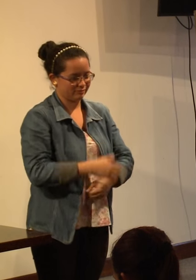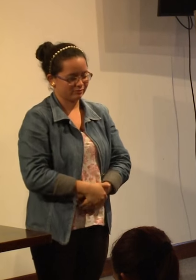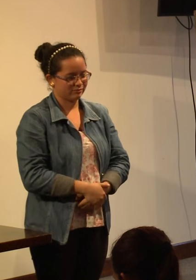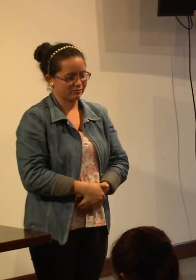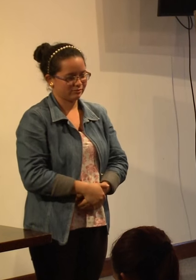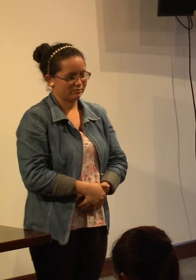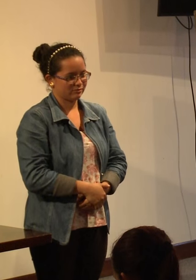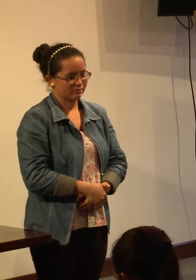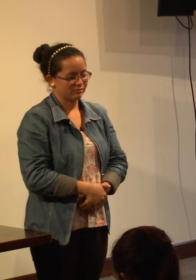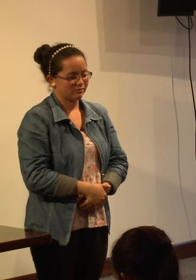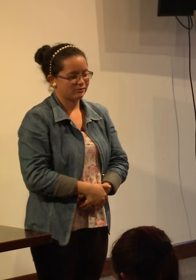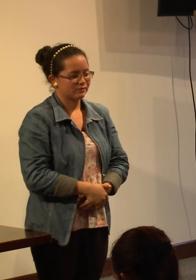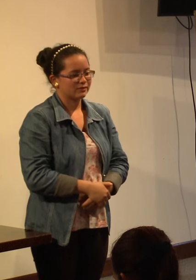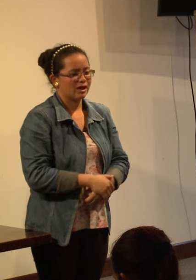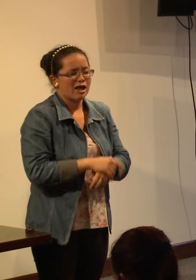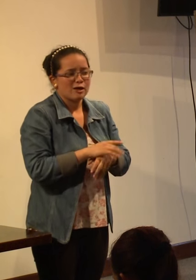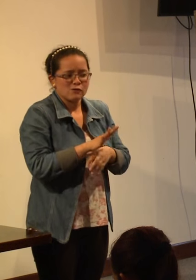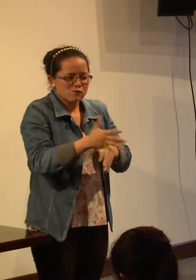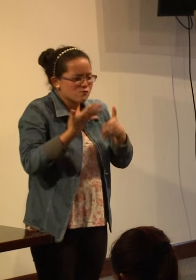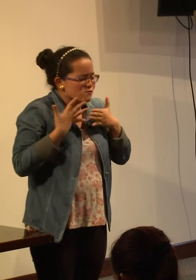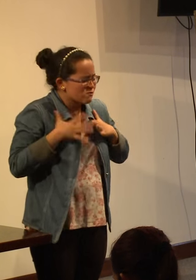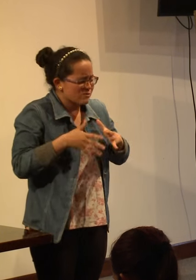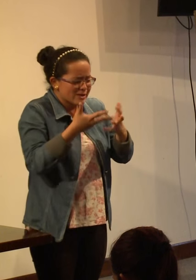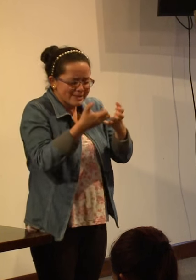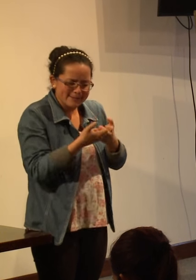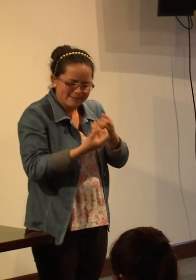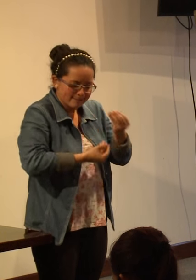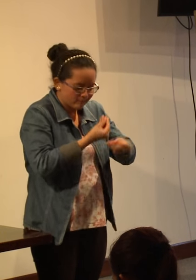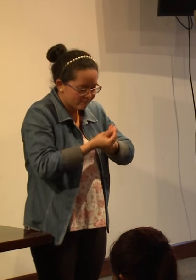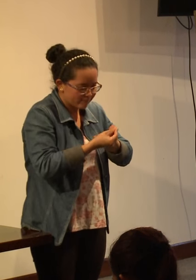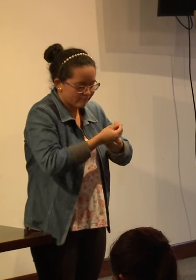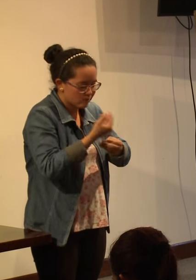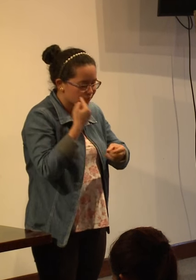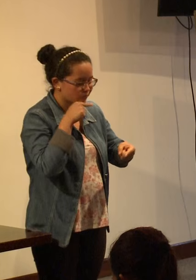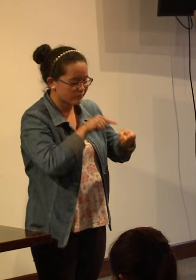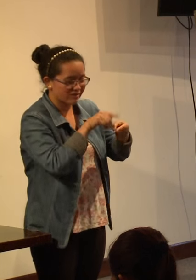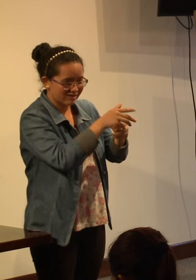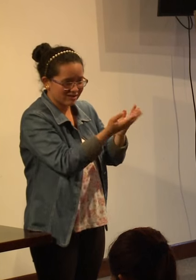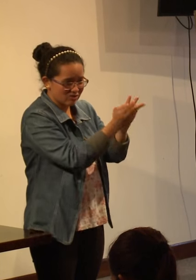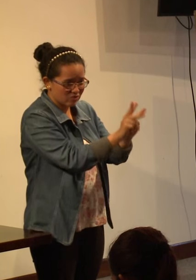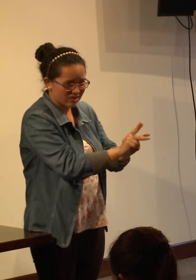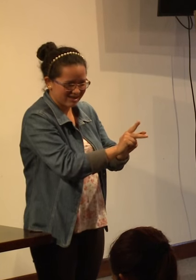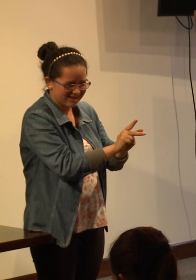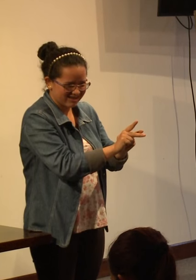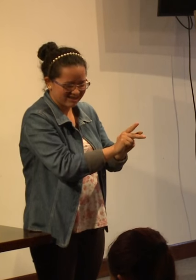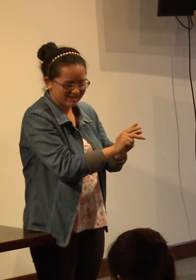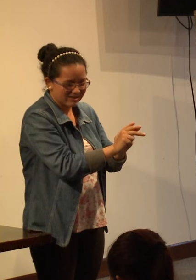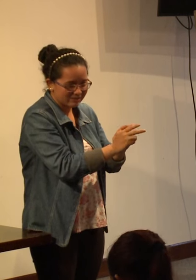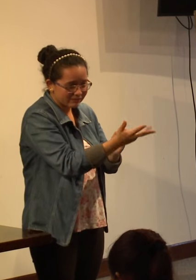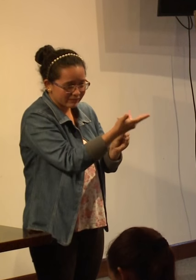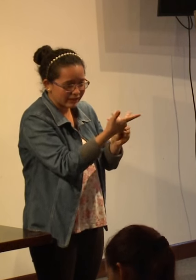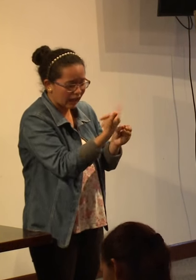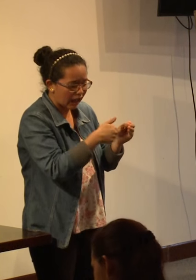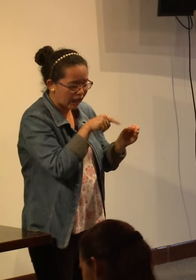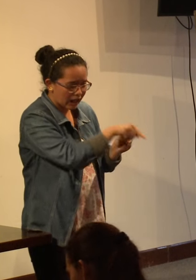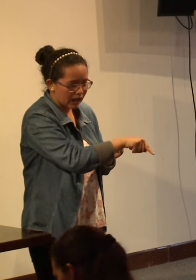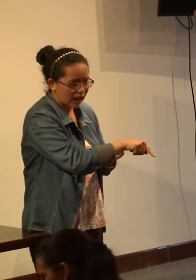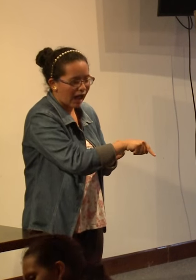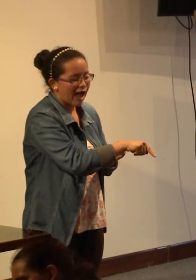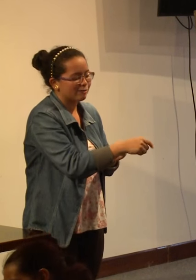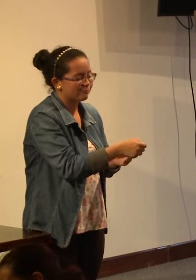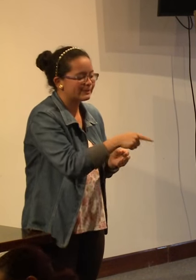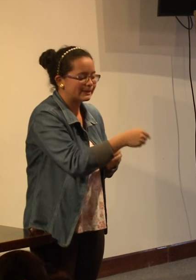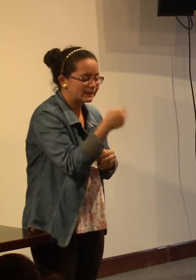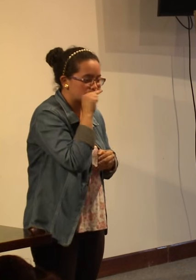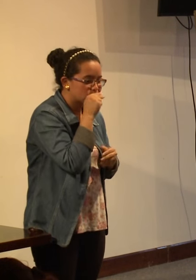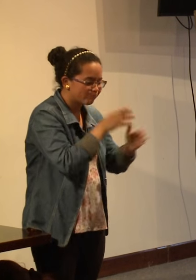cuando hace esas cosas, sea lo que uno vaya a hacer con un alumno en este tipo de cosas que tienen que ver con el arte, uno debe garantizarle al niño el éxito.